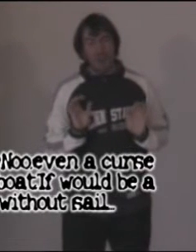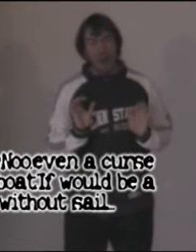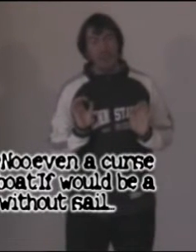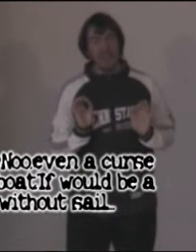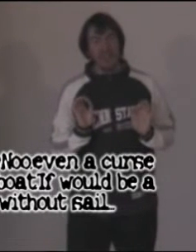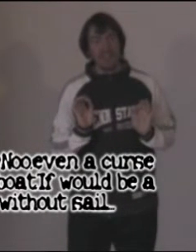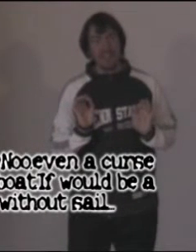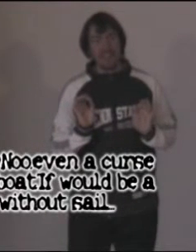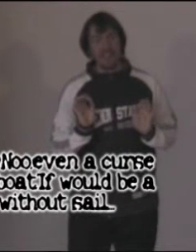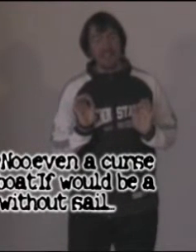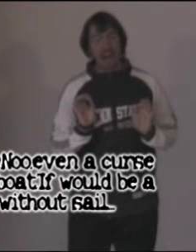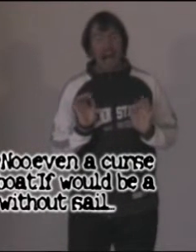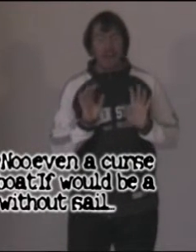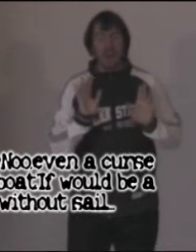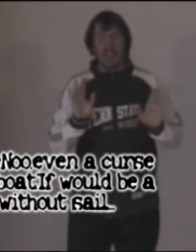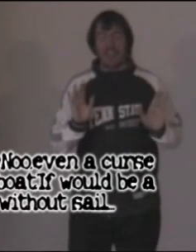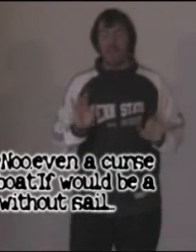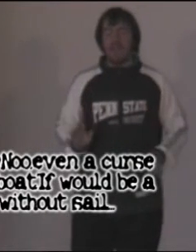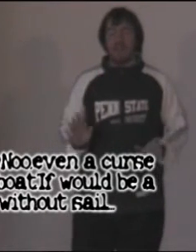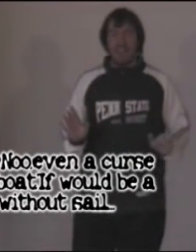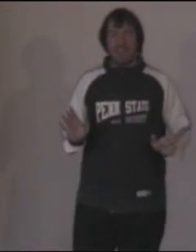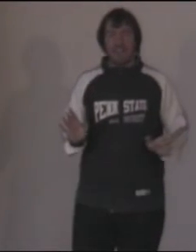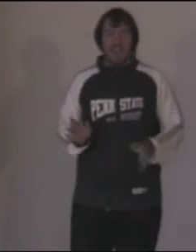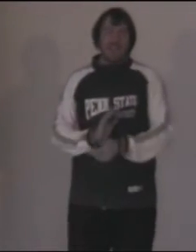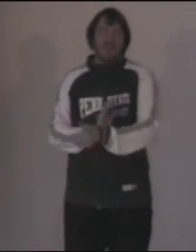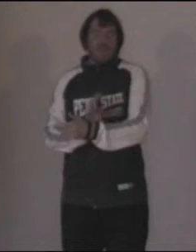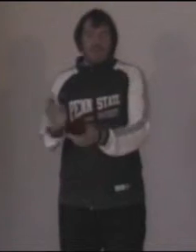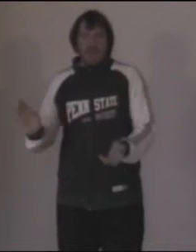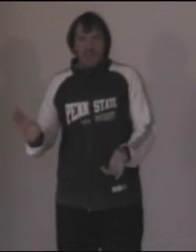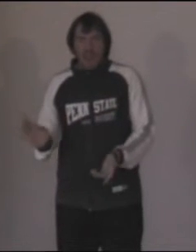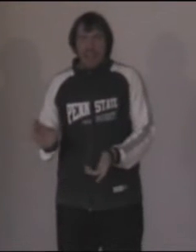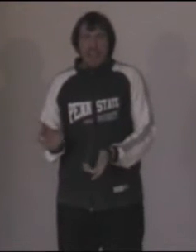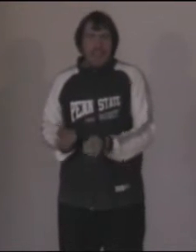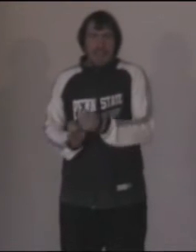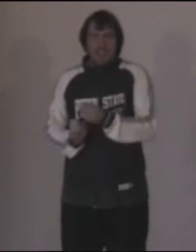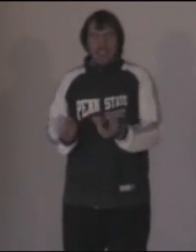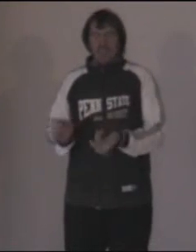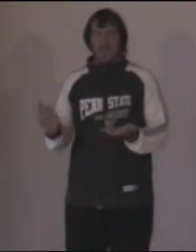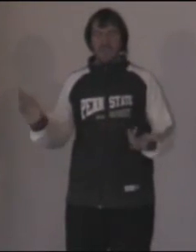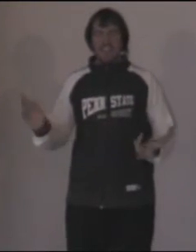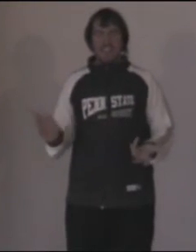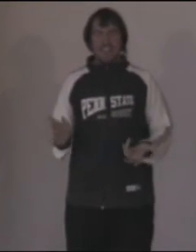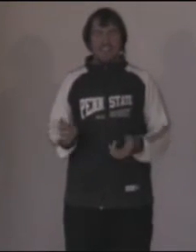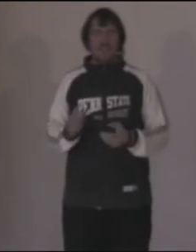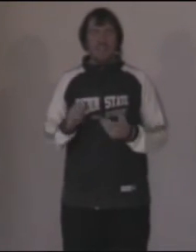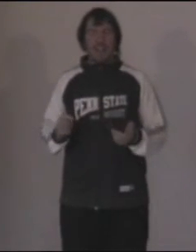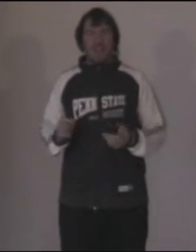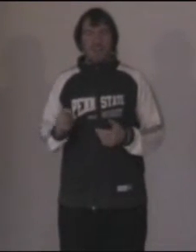Paul? Ah no, neanche quelli, va bene. Chiedo ad uno più normale e mi dice appunto che si tratta della società